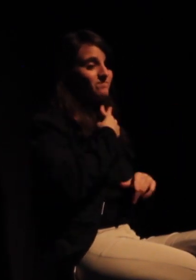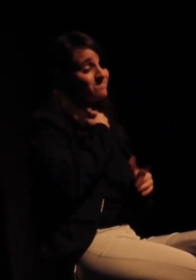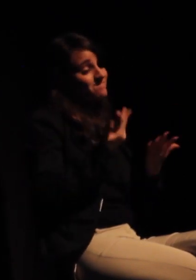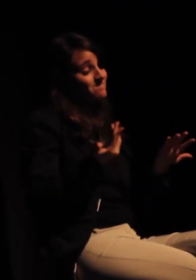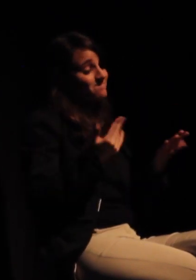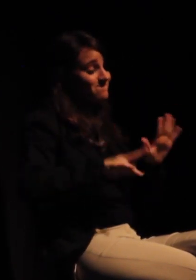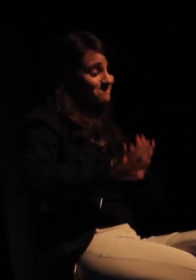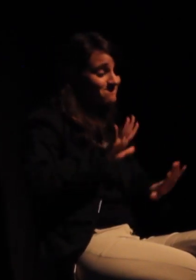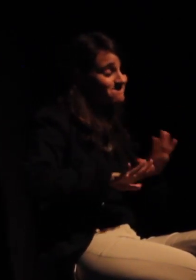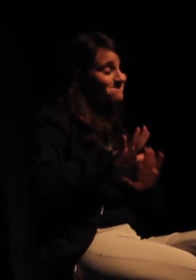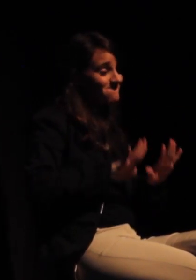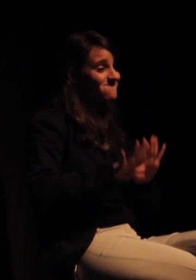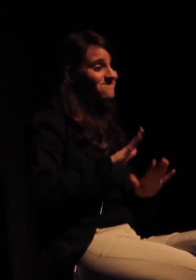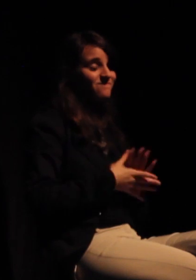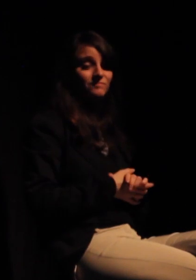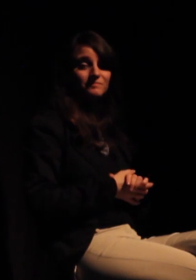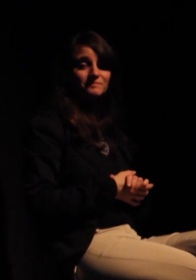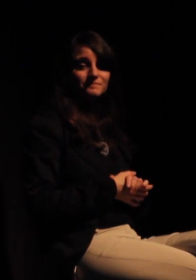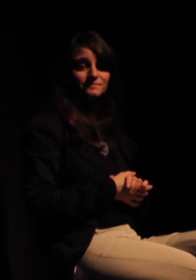Não deixemos que